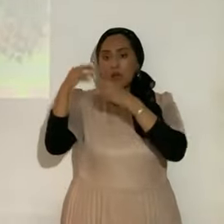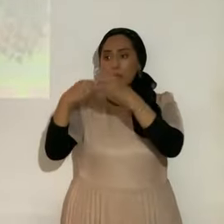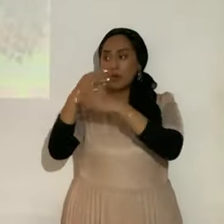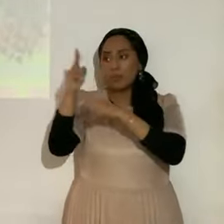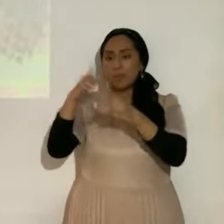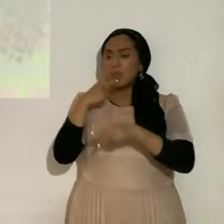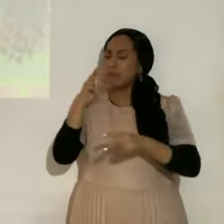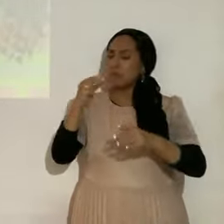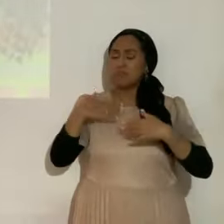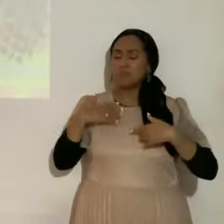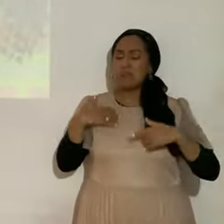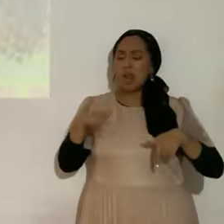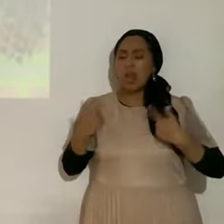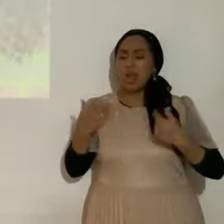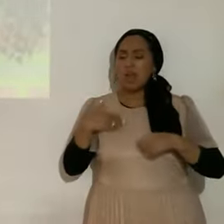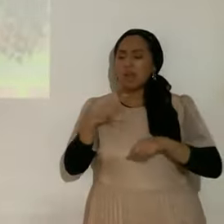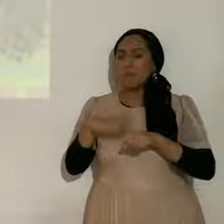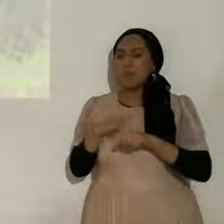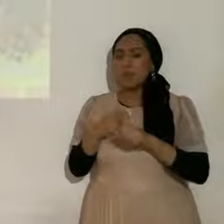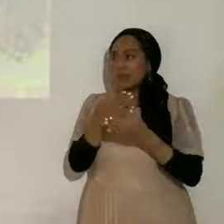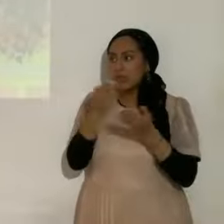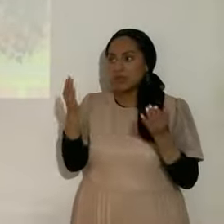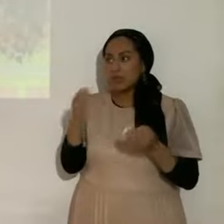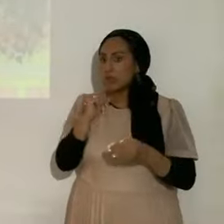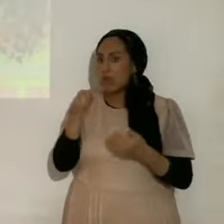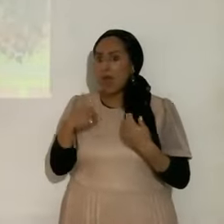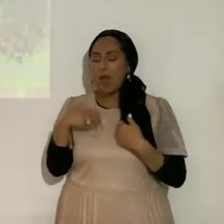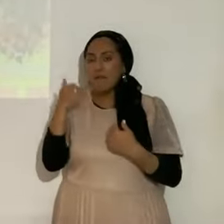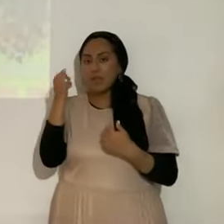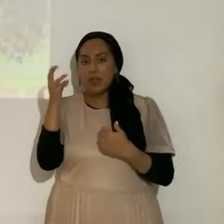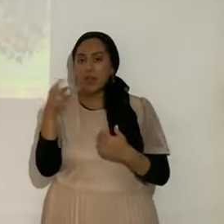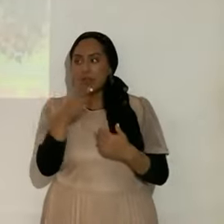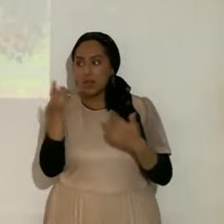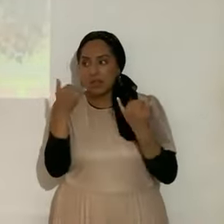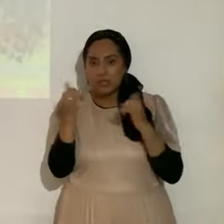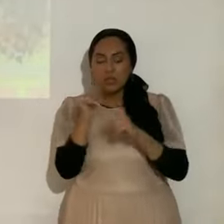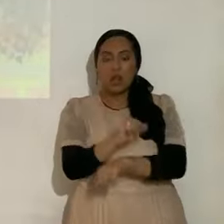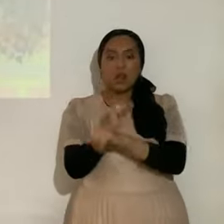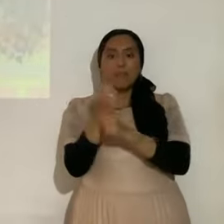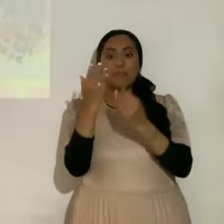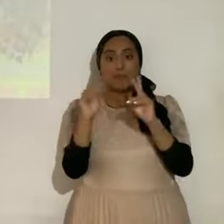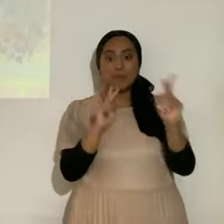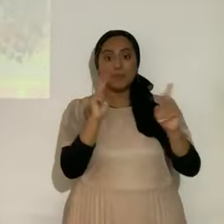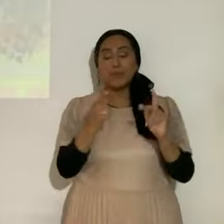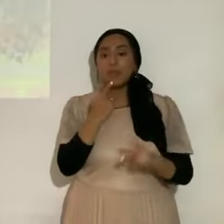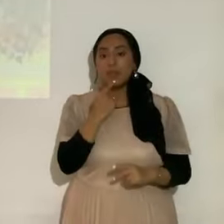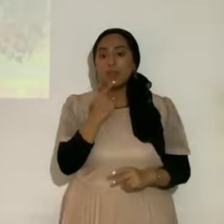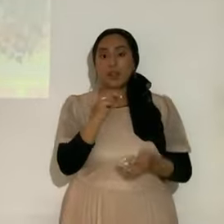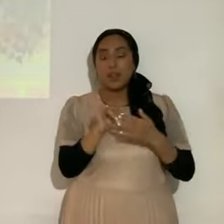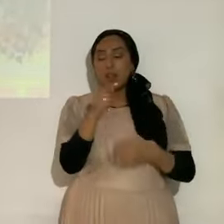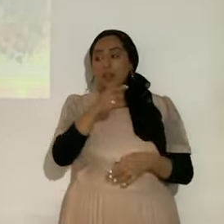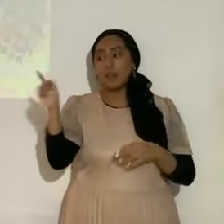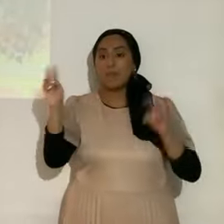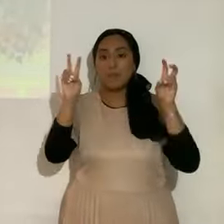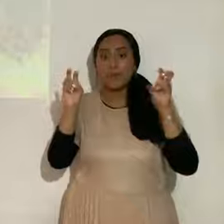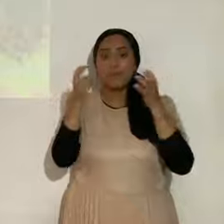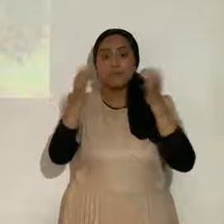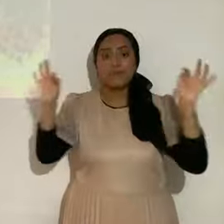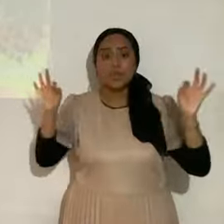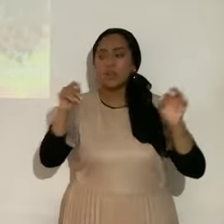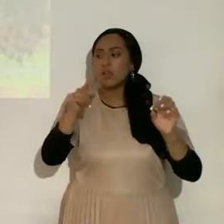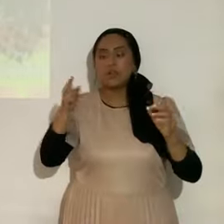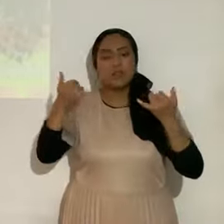no, yo estoy bien en mi vida. Si no tienen a Yahshua, siguen siendo esclavos. Muchos dicen que son libres, pero siguen